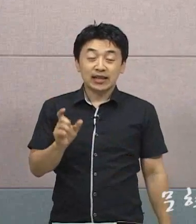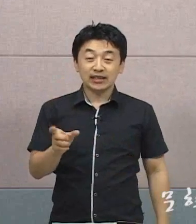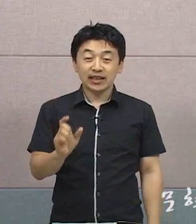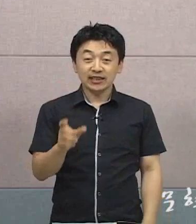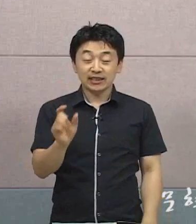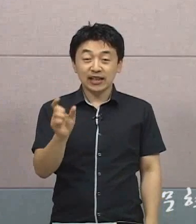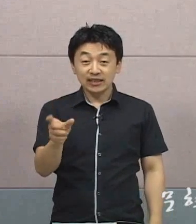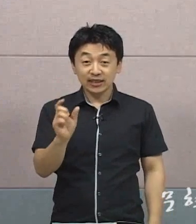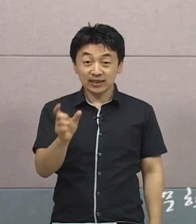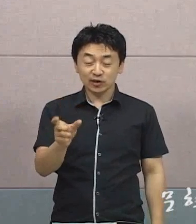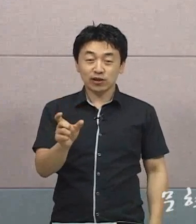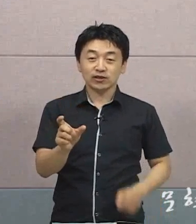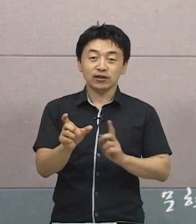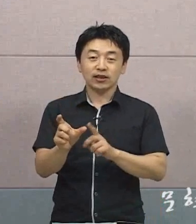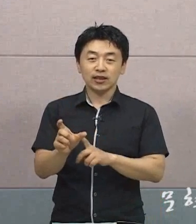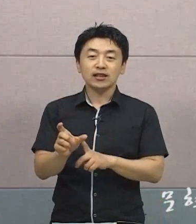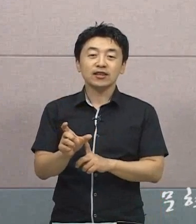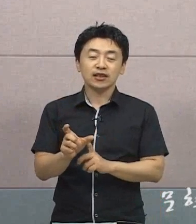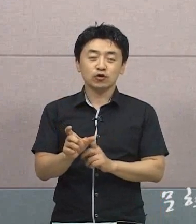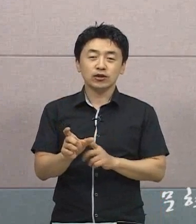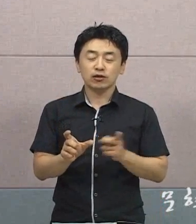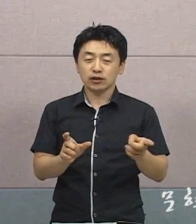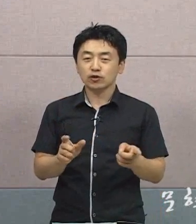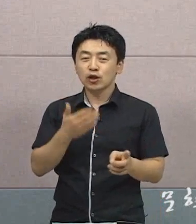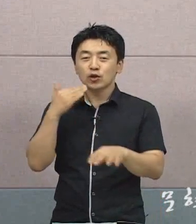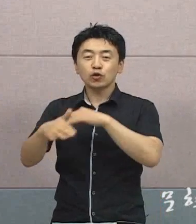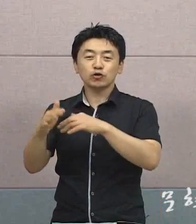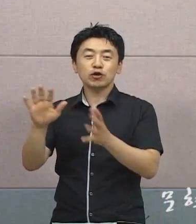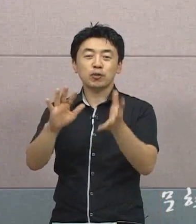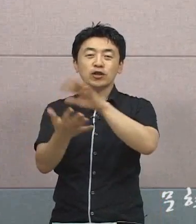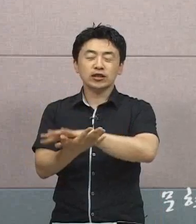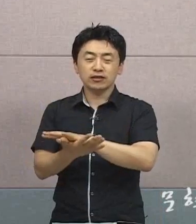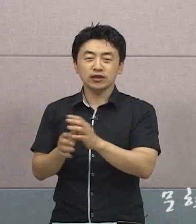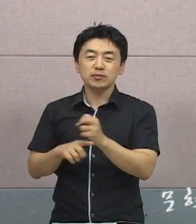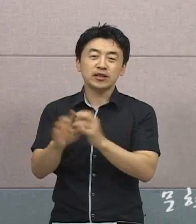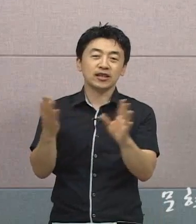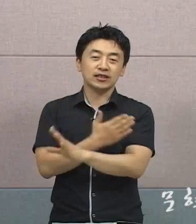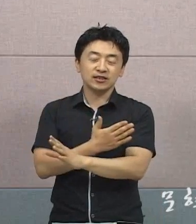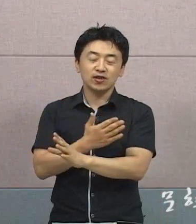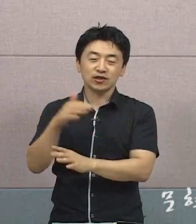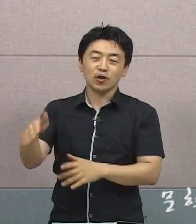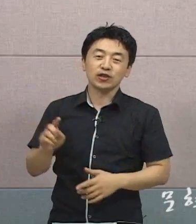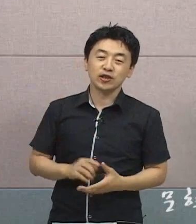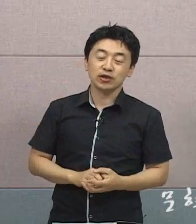계란이 딱딱하다라는 수화죠. 딱딱하다라는 수화인데요. 이거를 농식 수화로 변형했을 때 의미가 달라지거든요. 그래서 어떻게 사용을